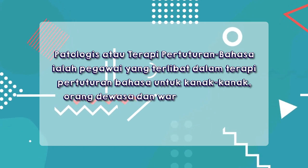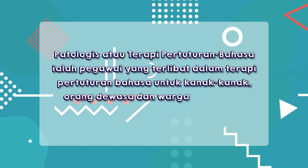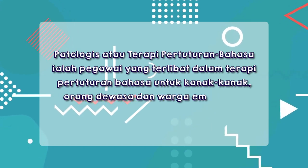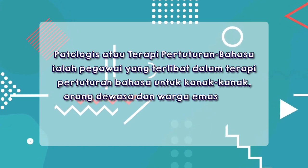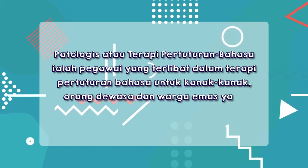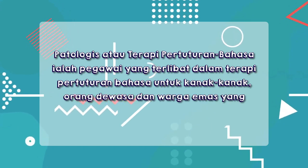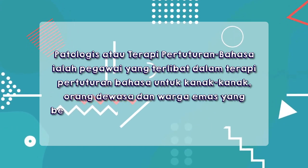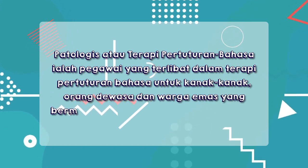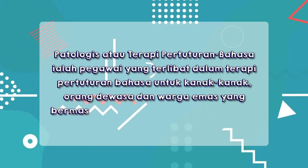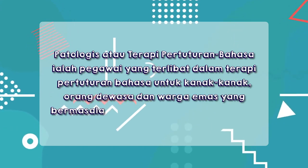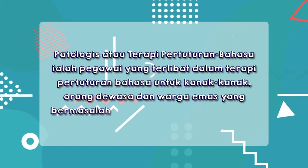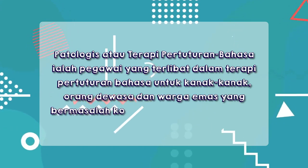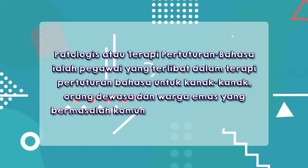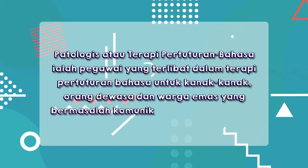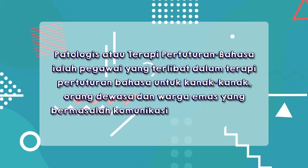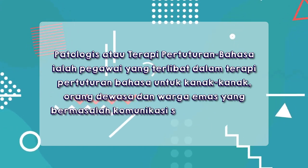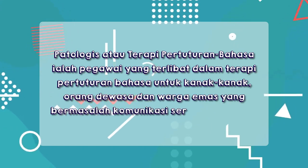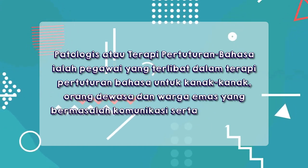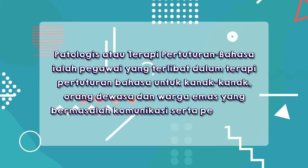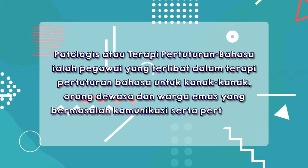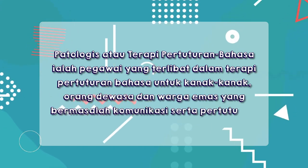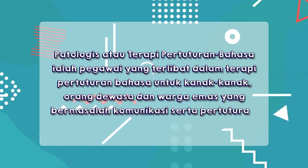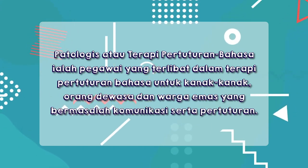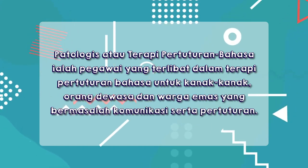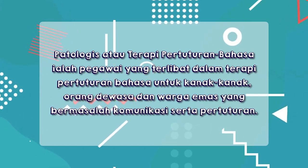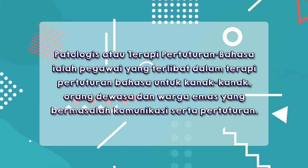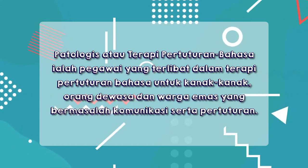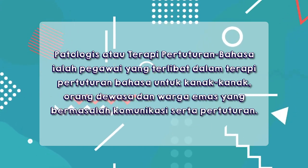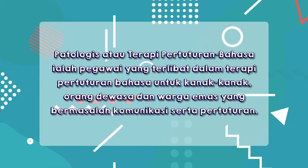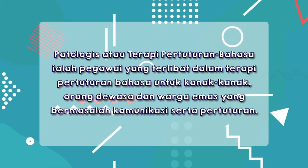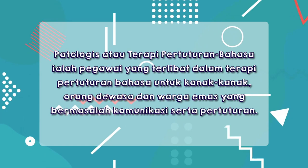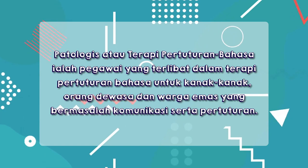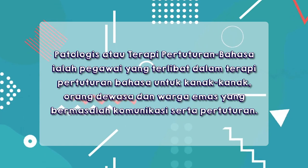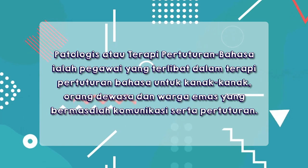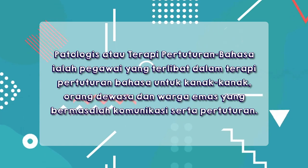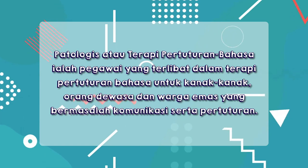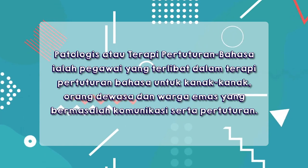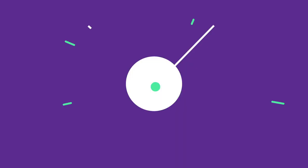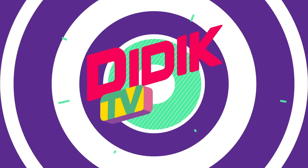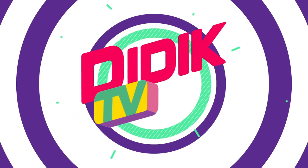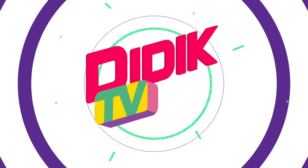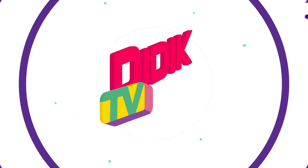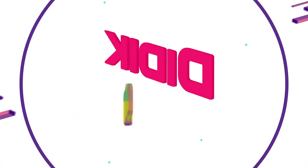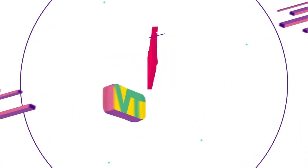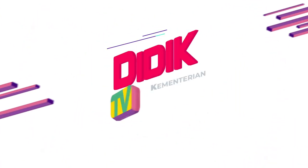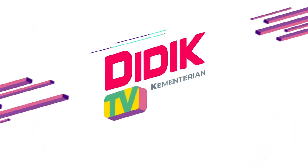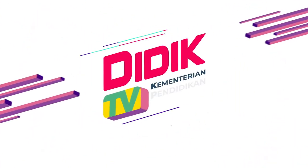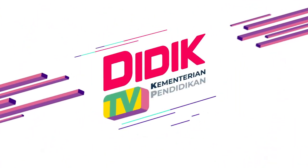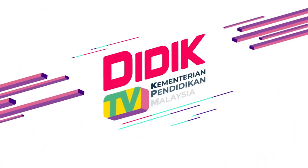orang dewasa dan warga emas yang bermasalah komunikasi serta pertuturan.